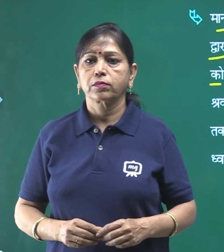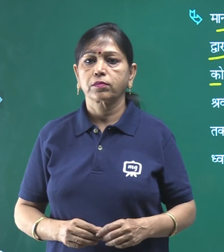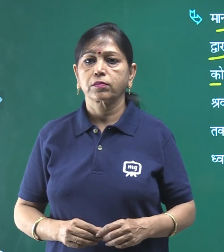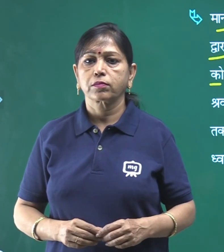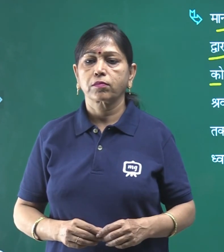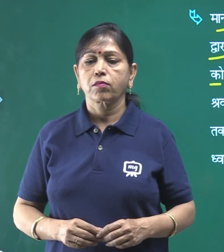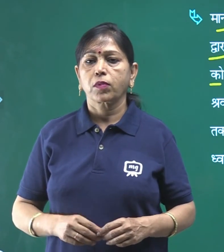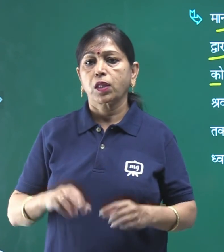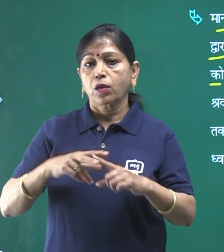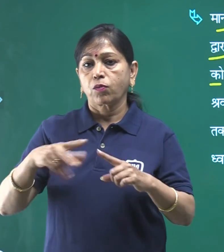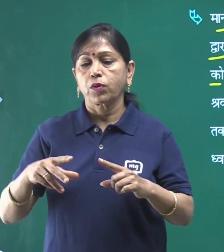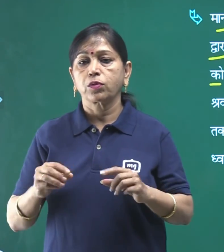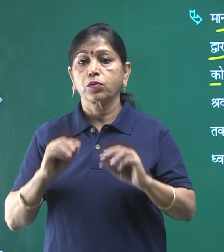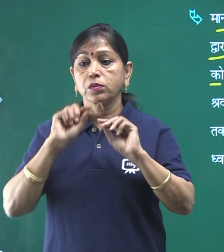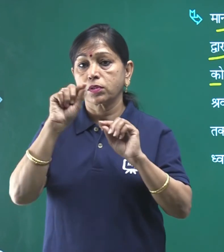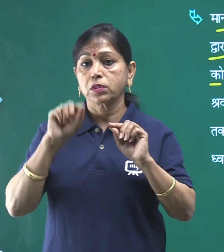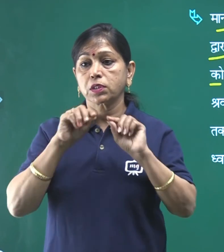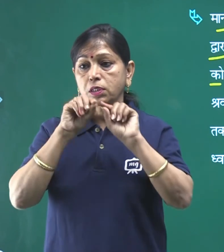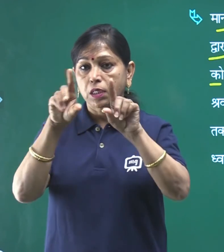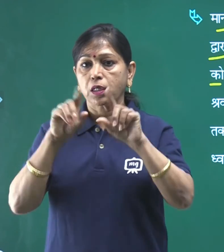विद्युत संकेतों में